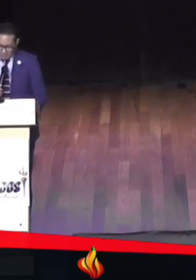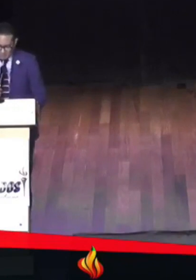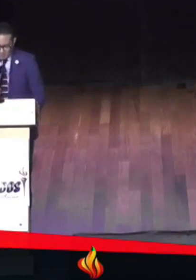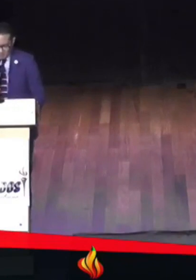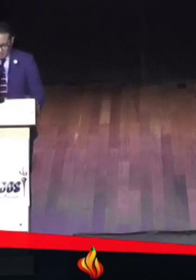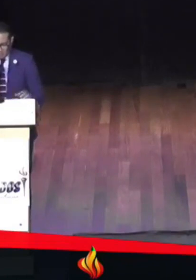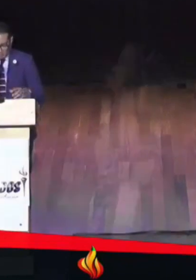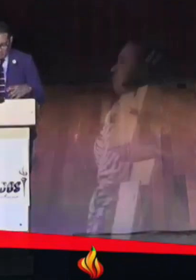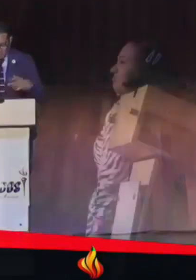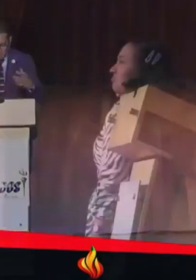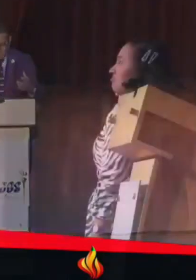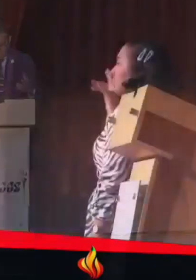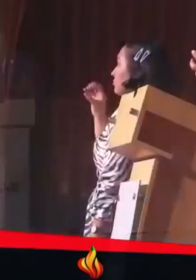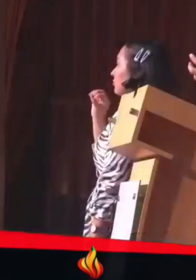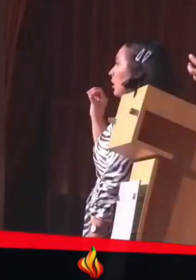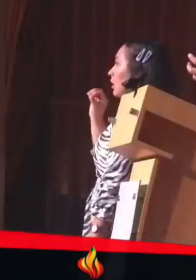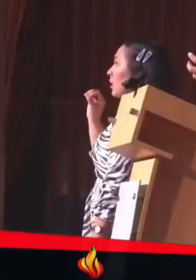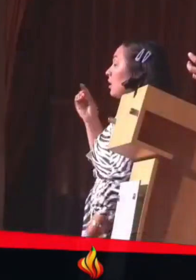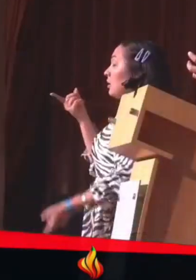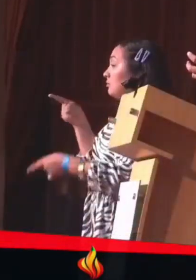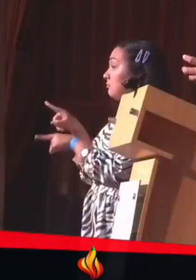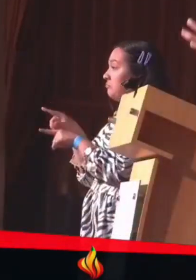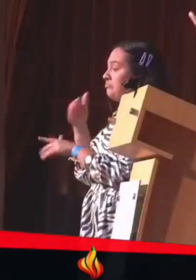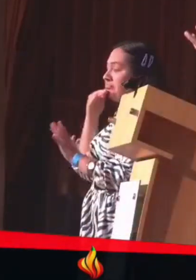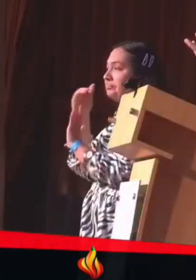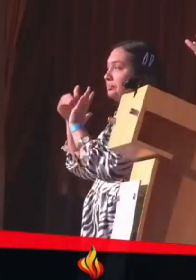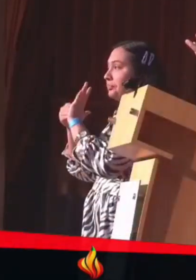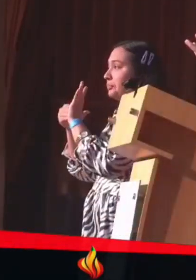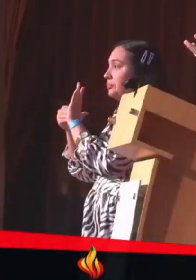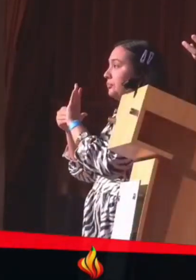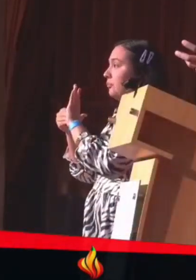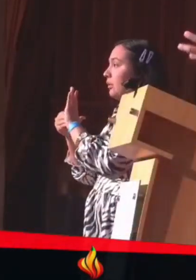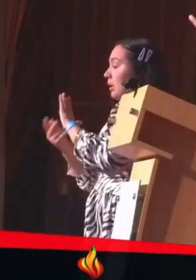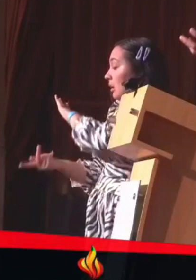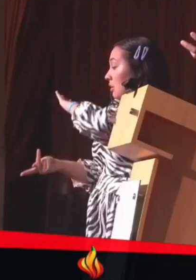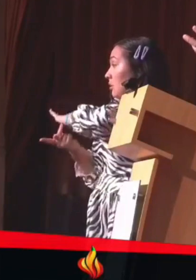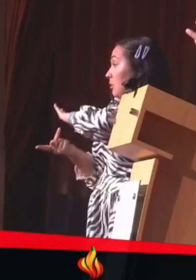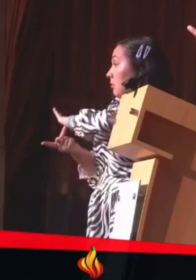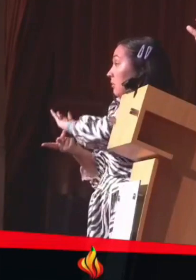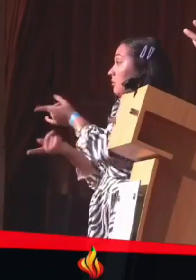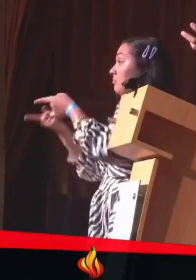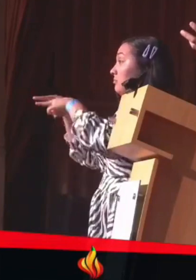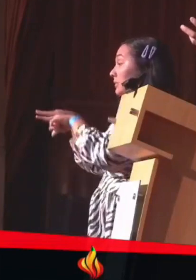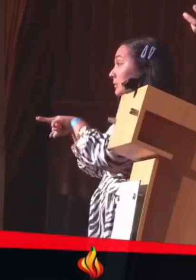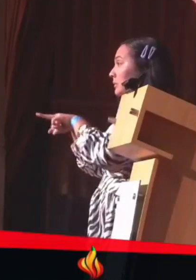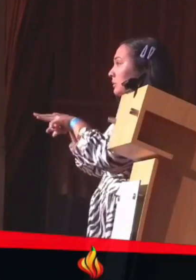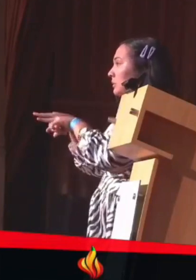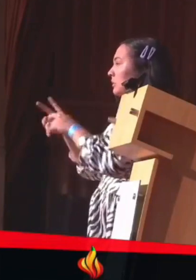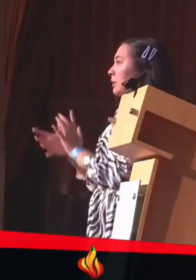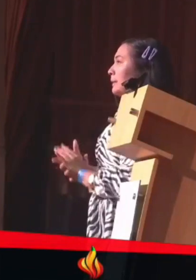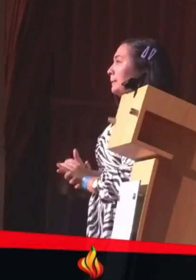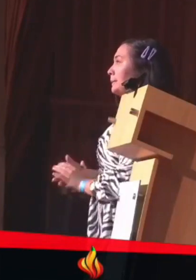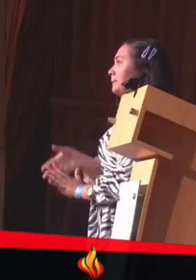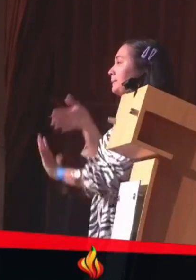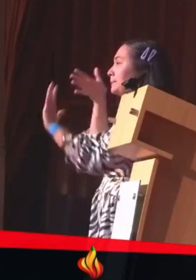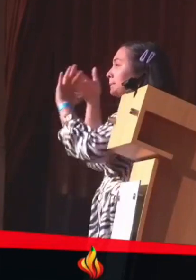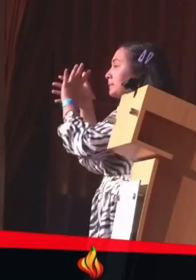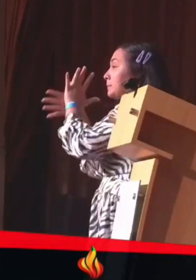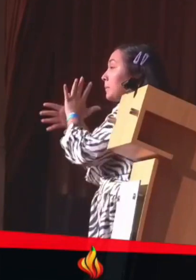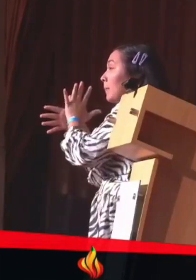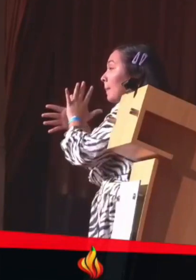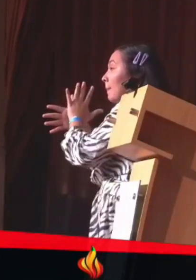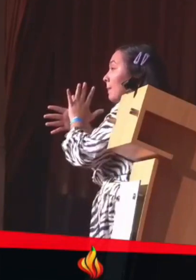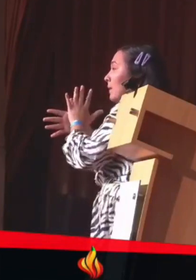que los que iban con él vieron la luz, se espantaron, pero no oyeron la voz del llamado de